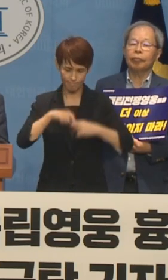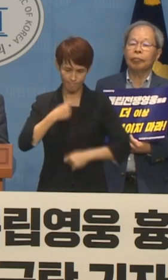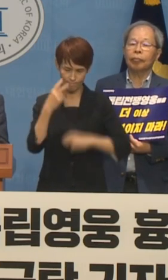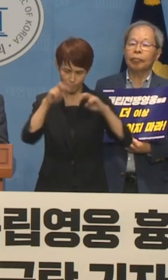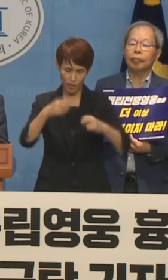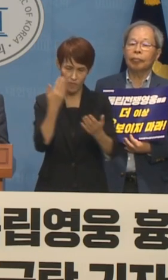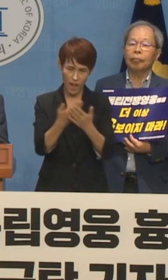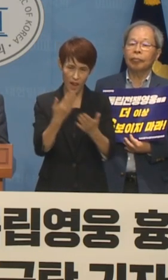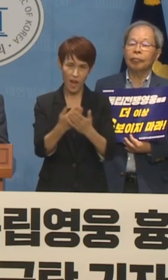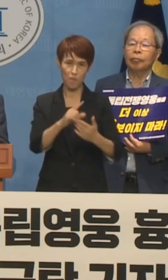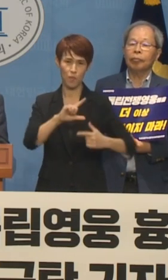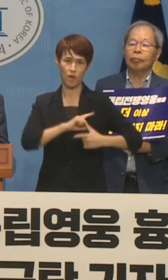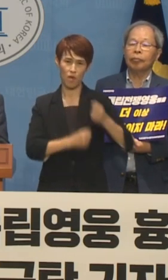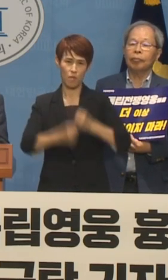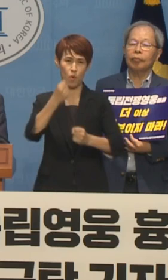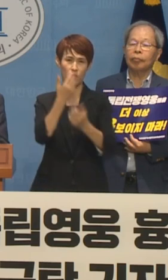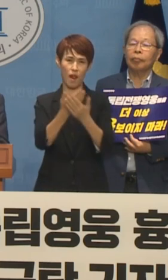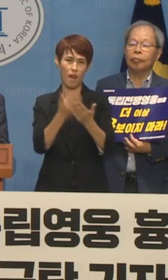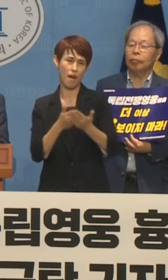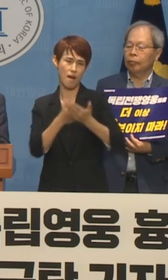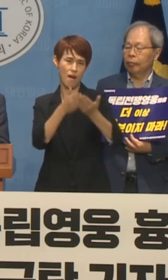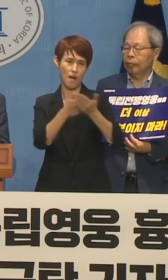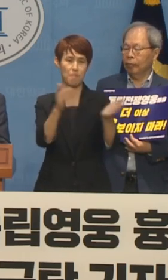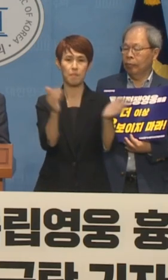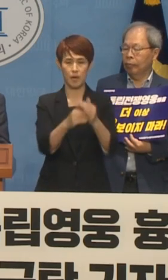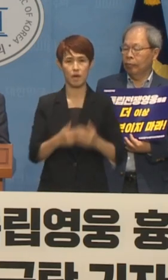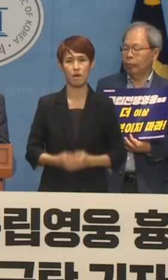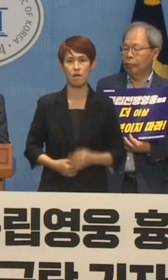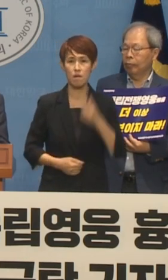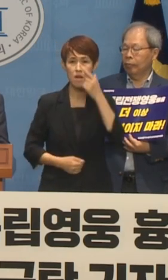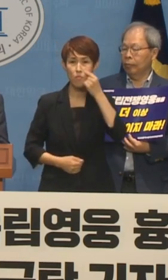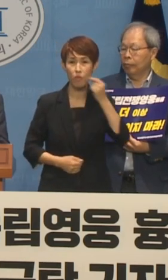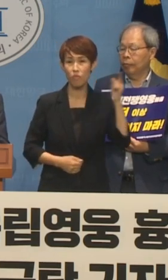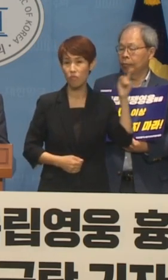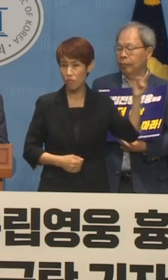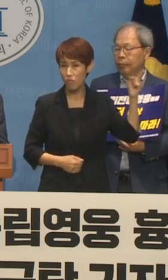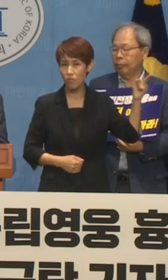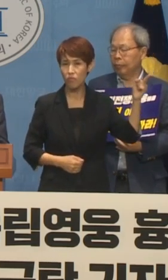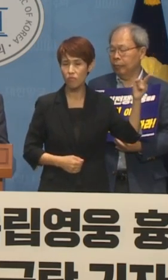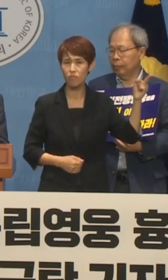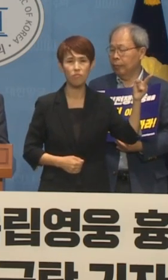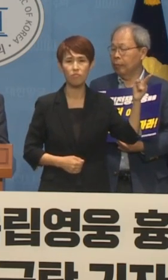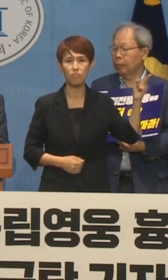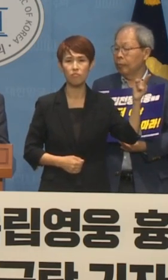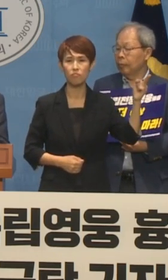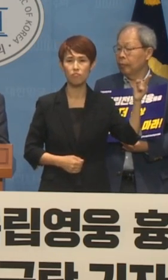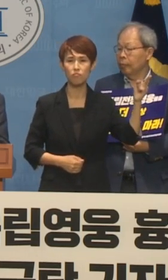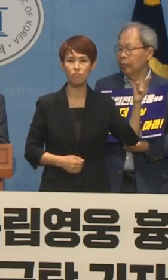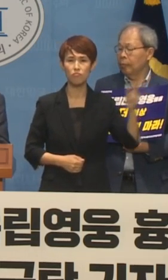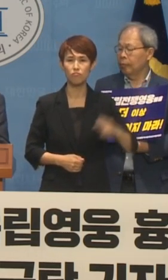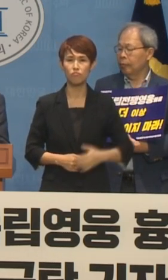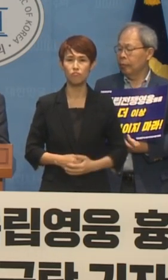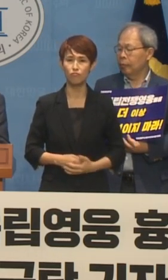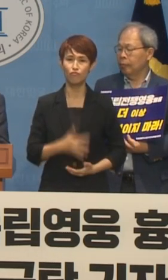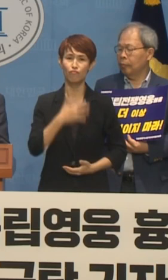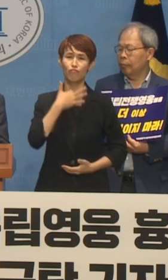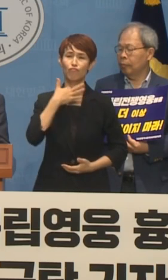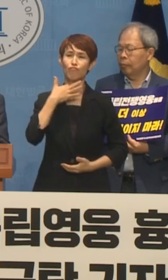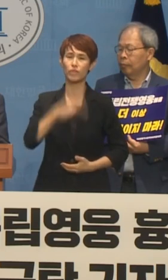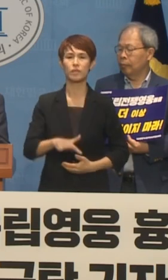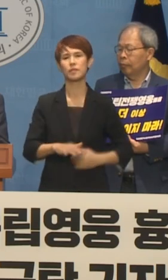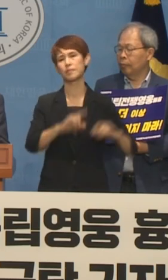발의했습니다. 무도한 일본 정부는 아직도 사실 자체를 딱 잡아떼고